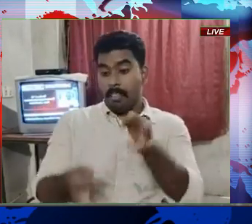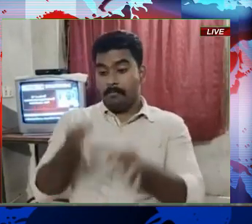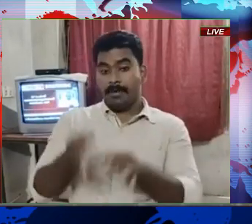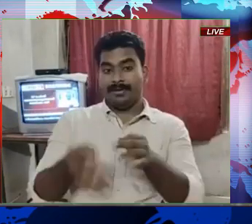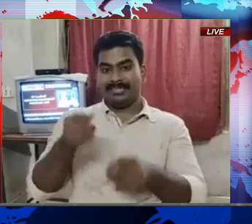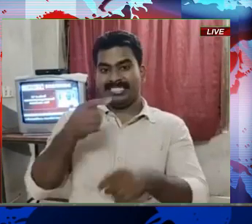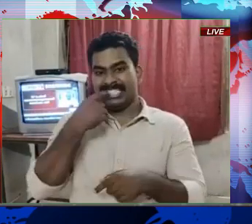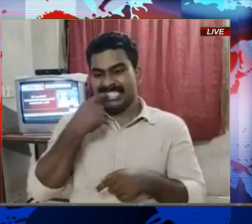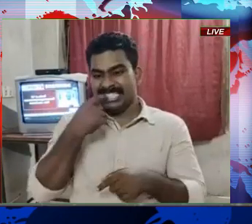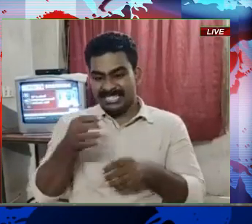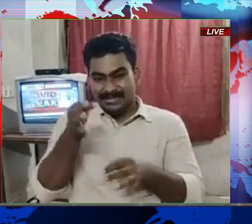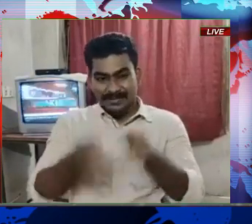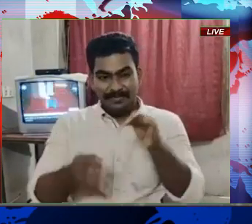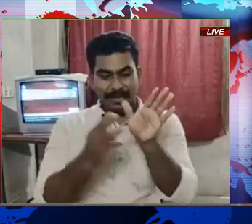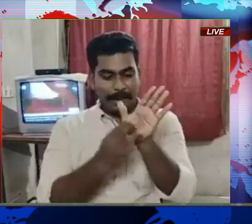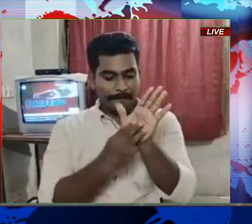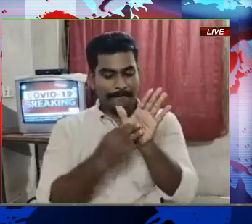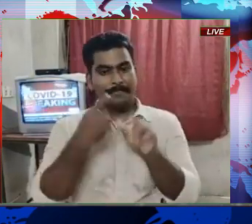50,000 ലിറ്റർ പാൽ